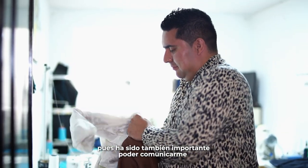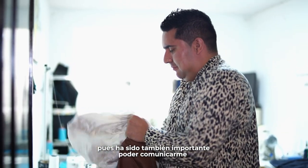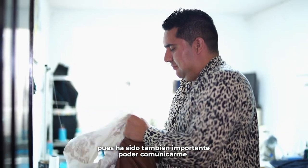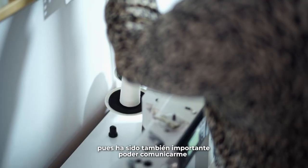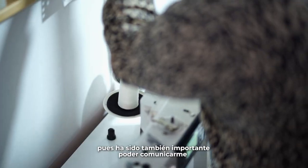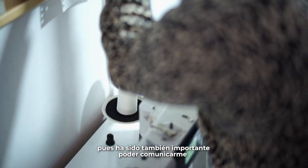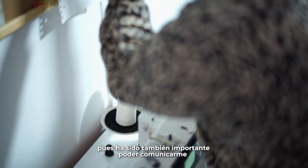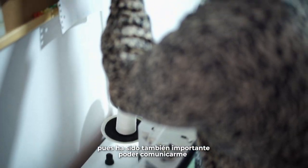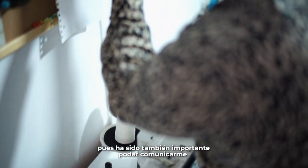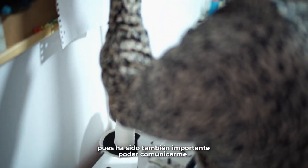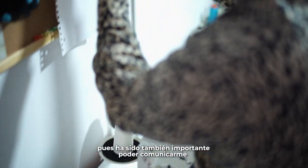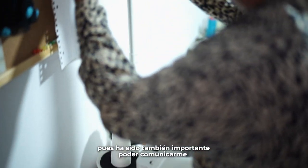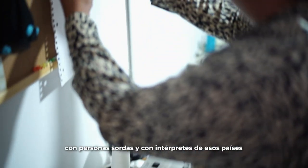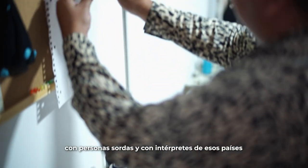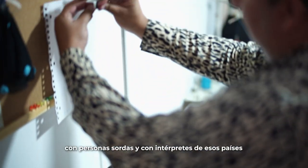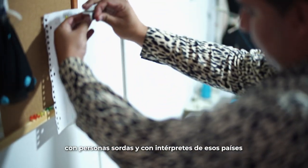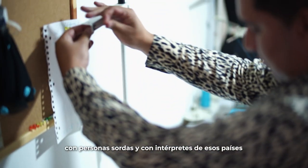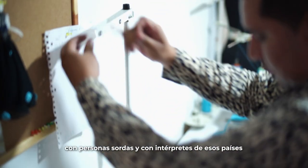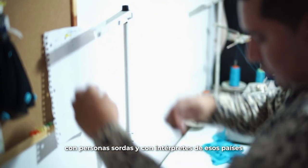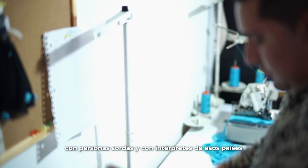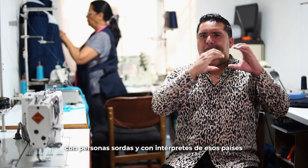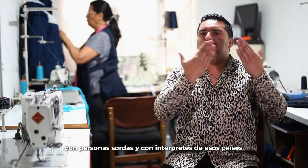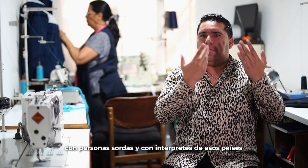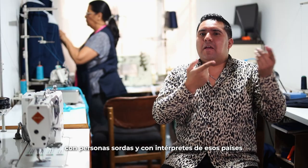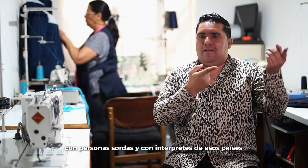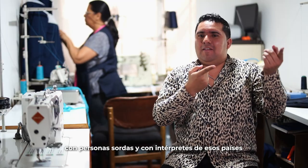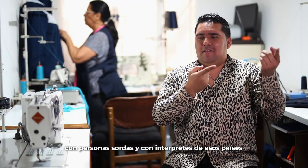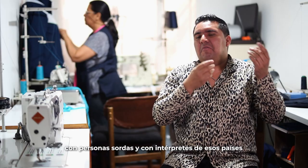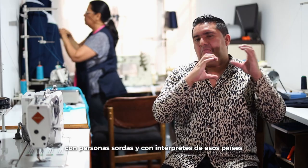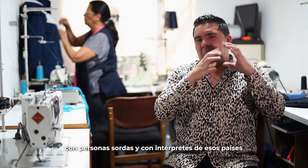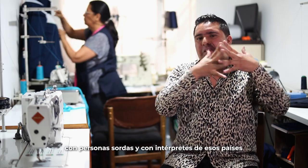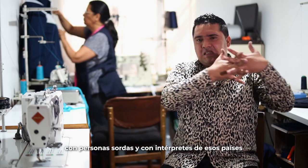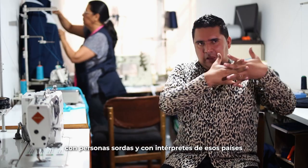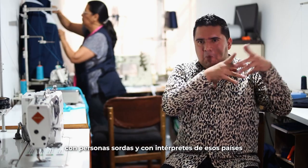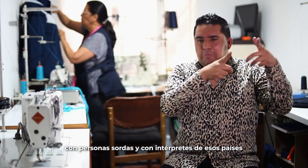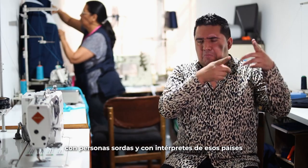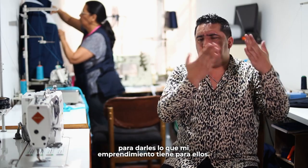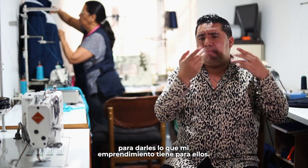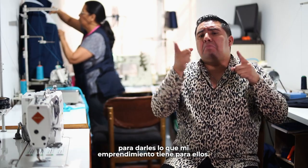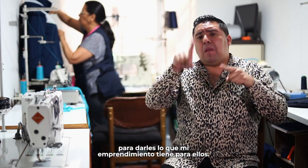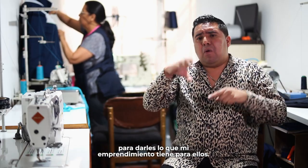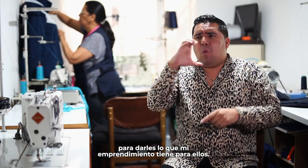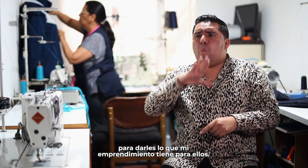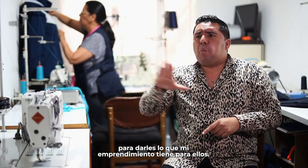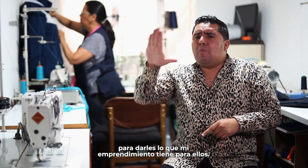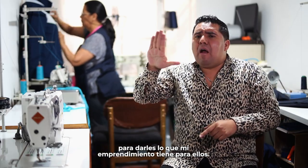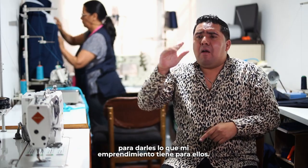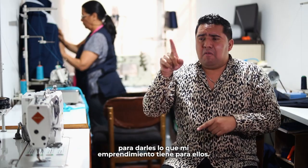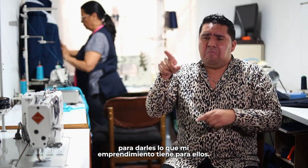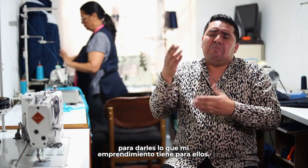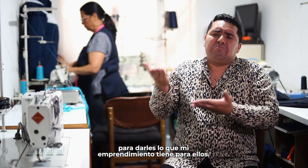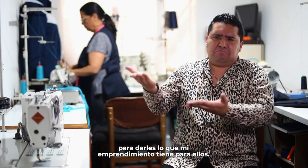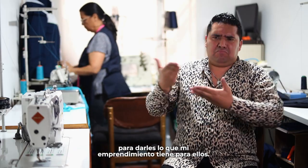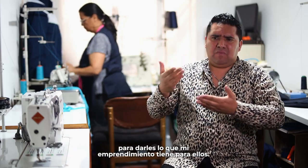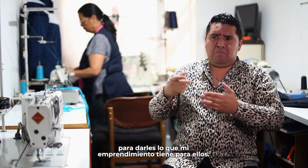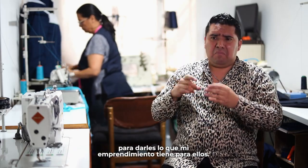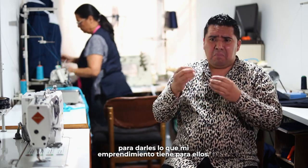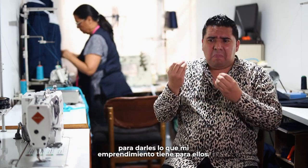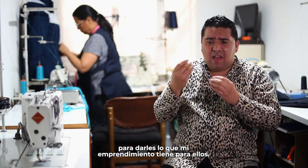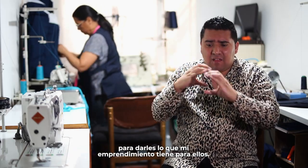poder comunicarme con personas sordas y con intérpretes de esos países para darles lo que mi emprendimiento tiene para ellos.